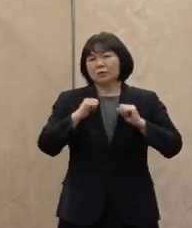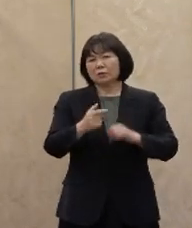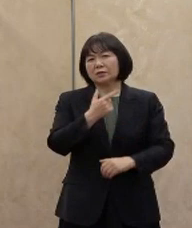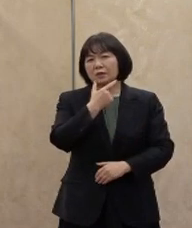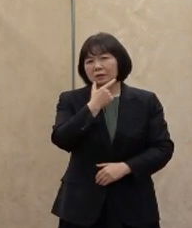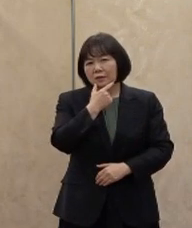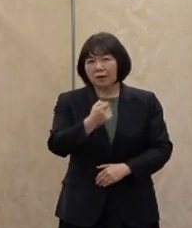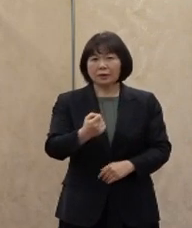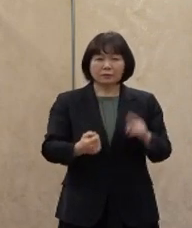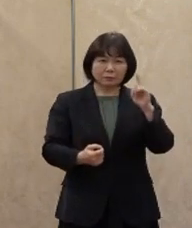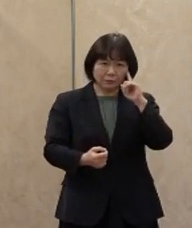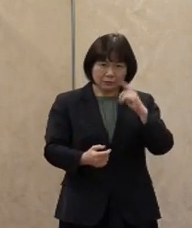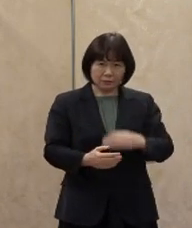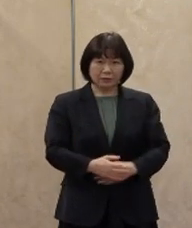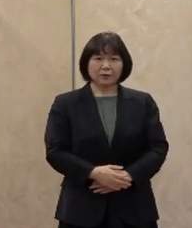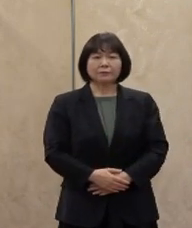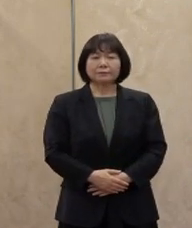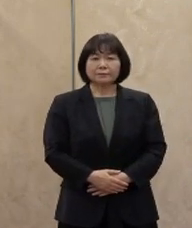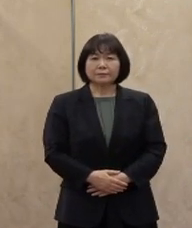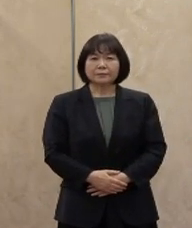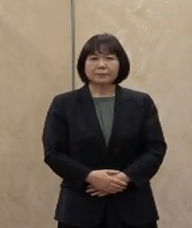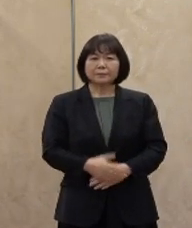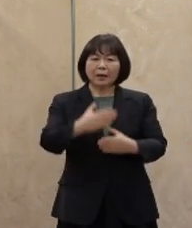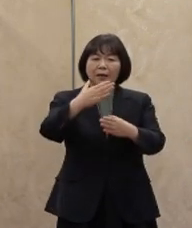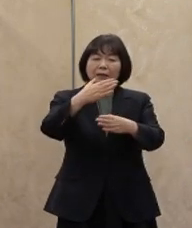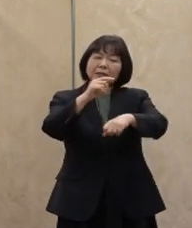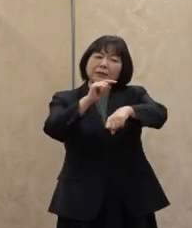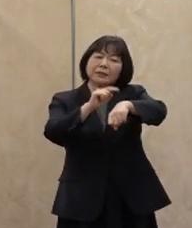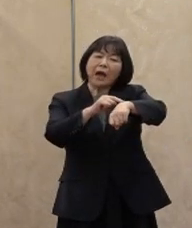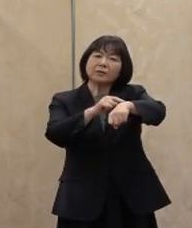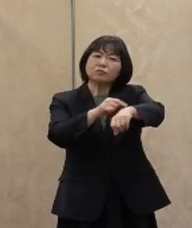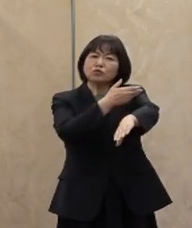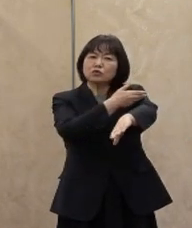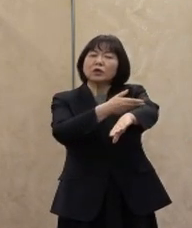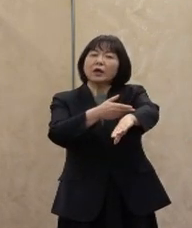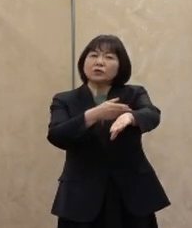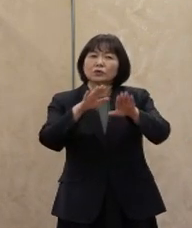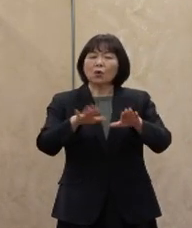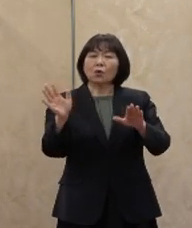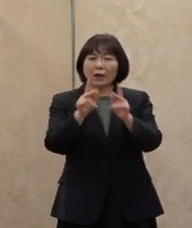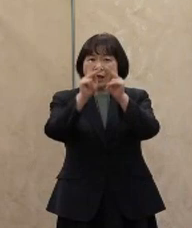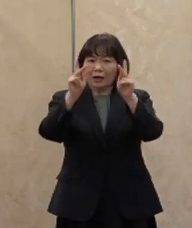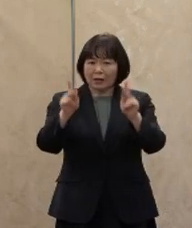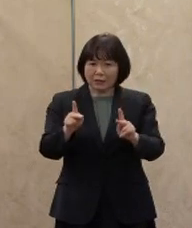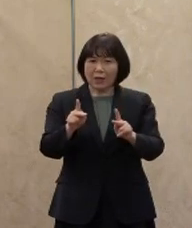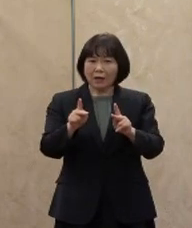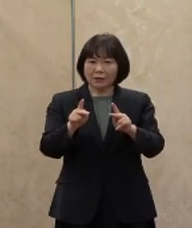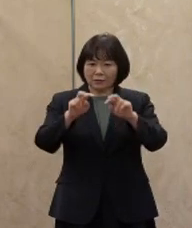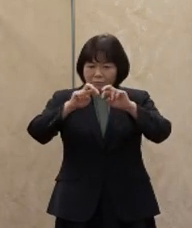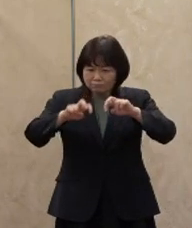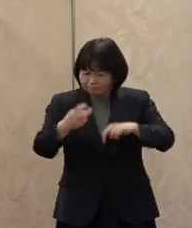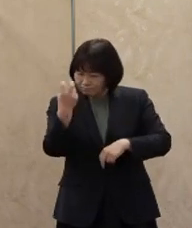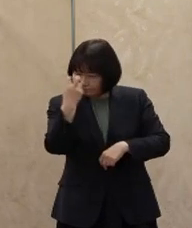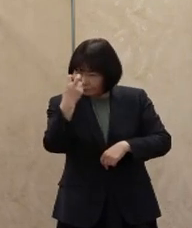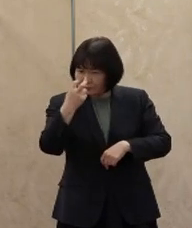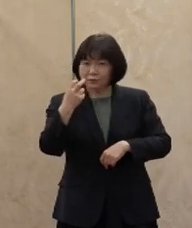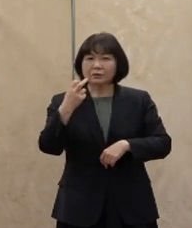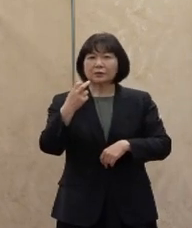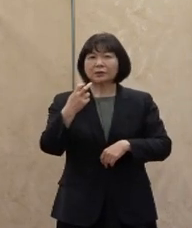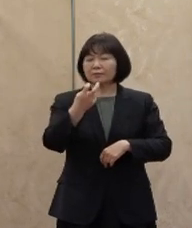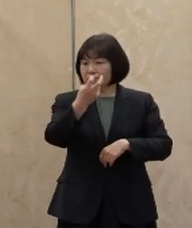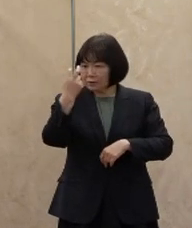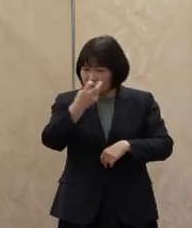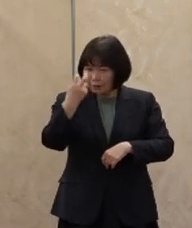っています。で、タイムスケジュールで言うと、まあ、今日からこの課題をこうどんどん掘り下げていって、そ